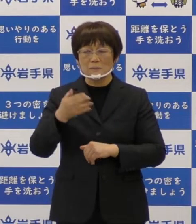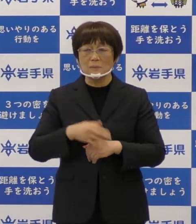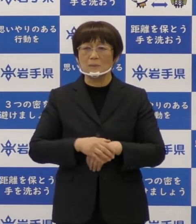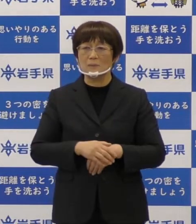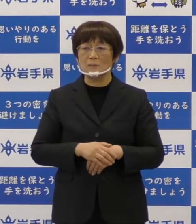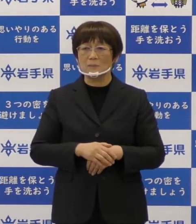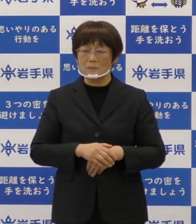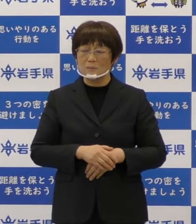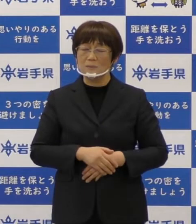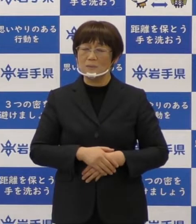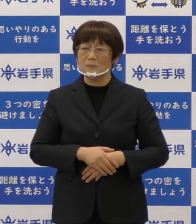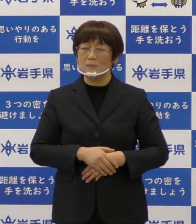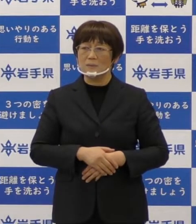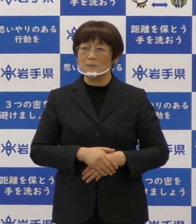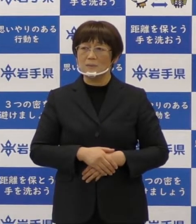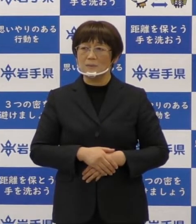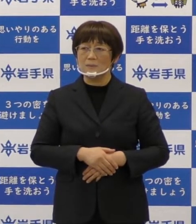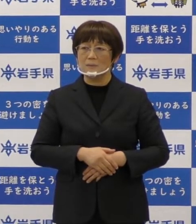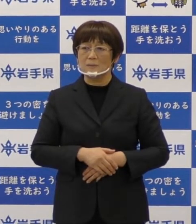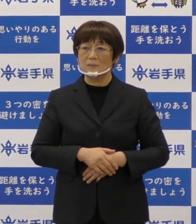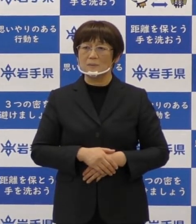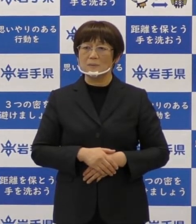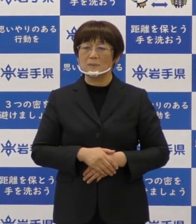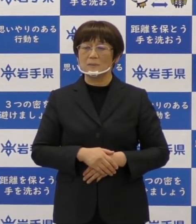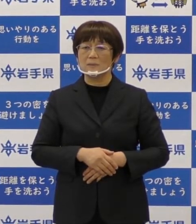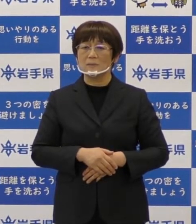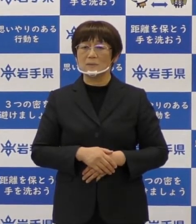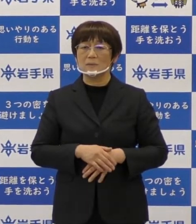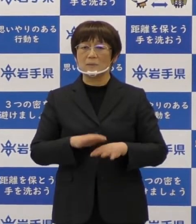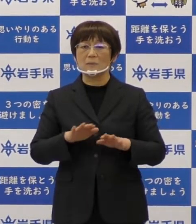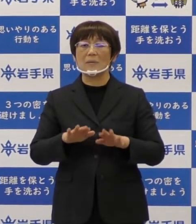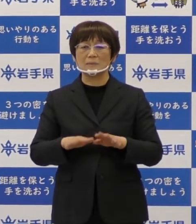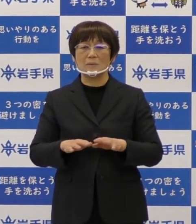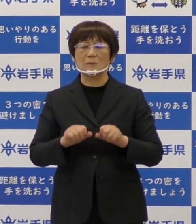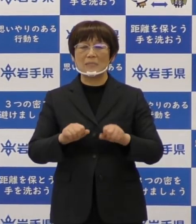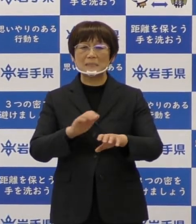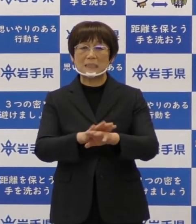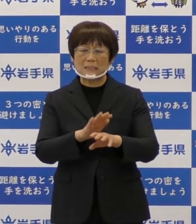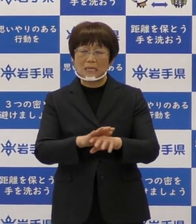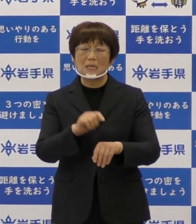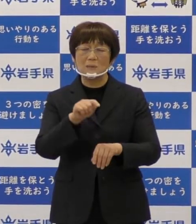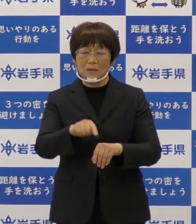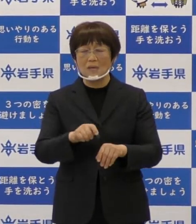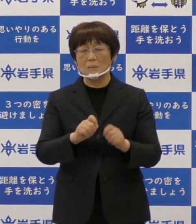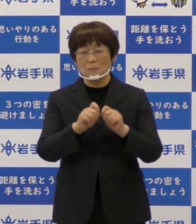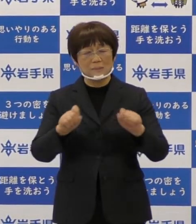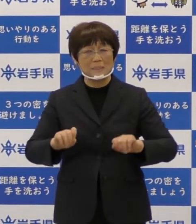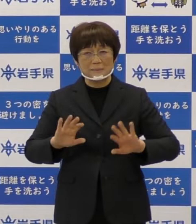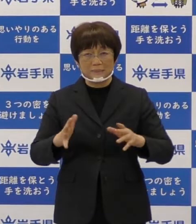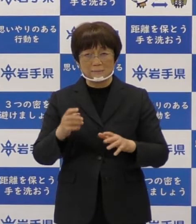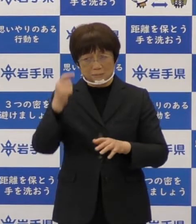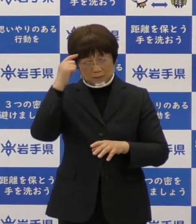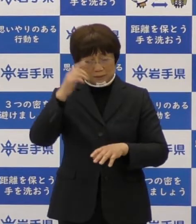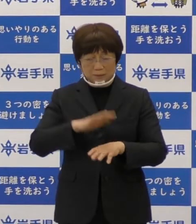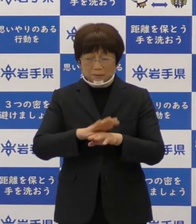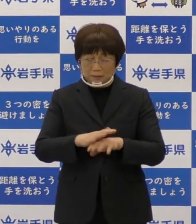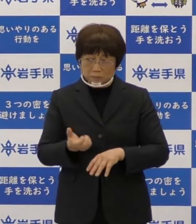方が悪いんですけども、今回のその実施方法というのは当然はなかったというふうに認識されていらっしゃいますか。